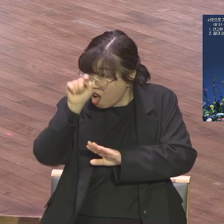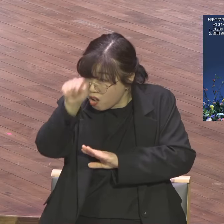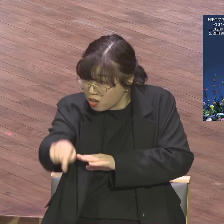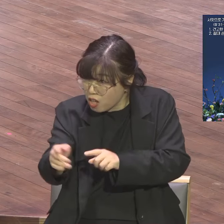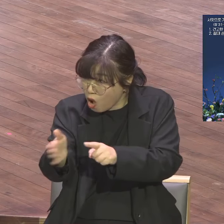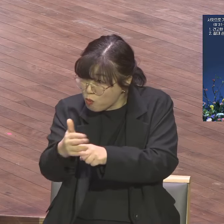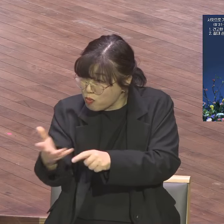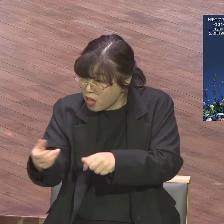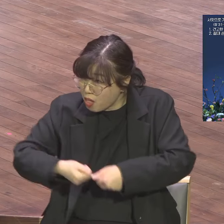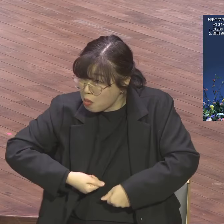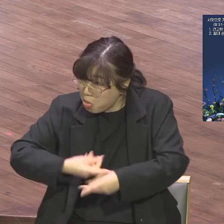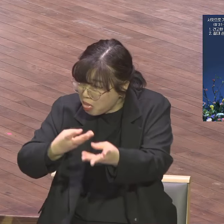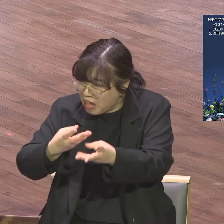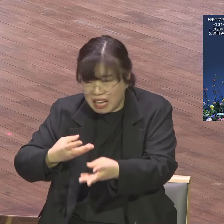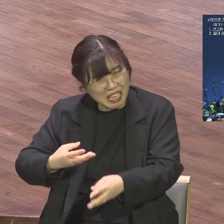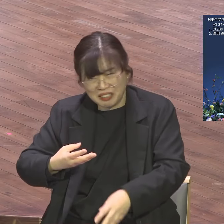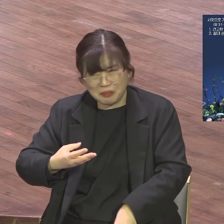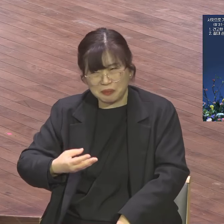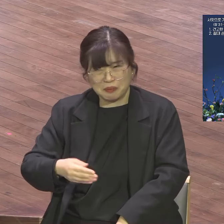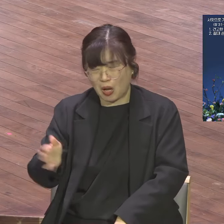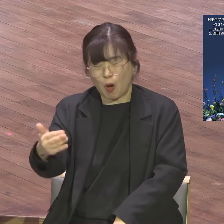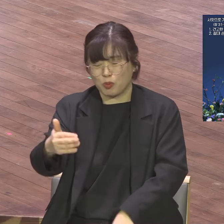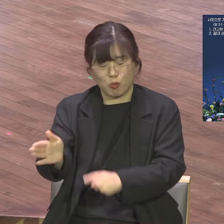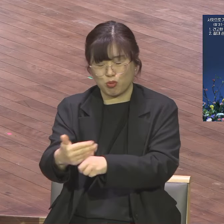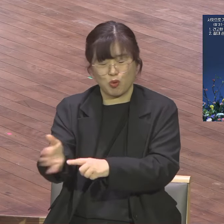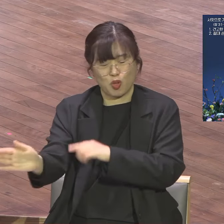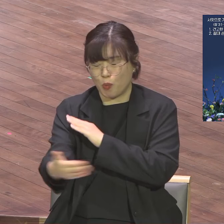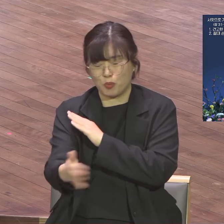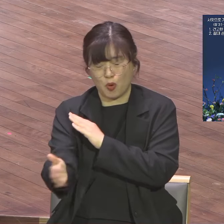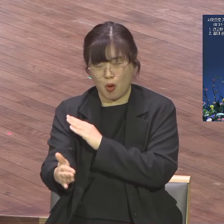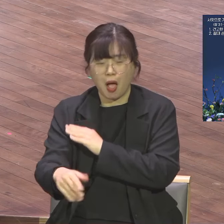시간이에요. 100% 없는 시간이에요.